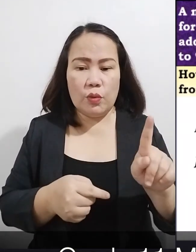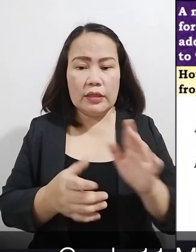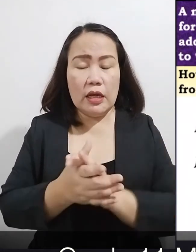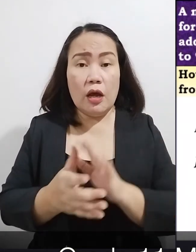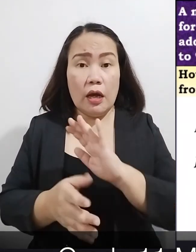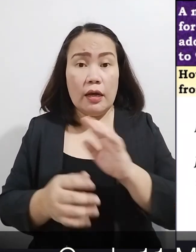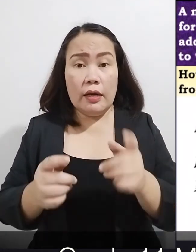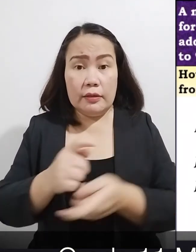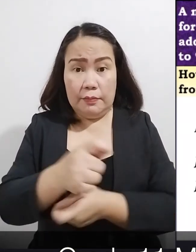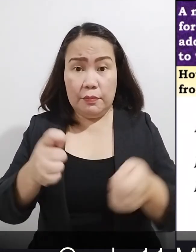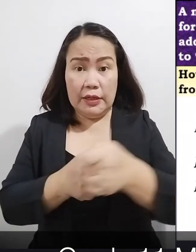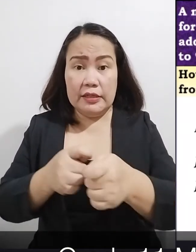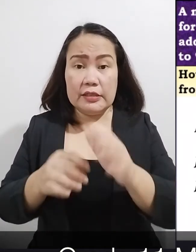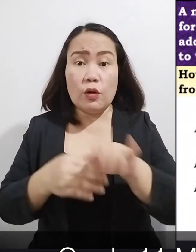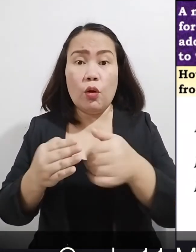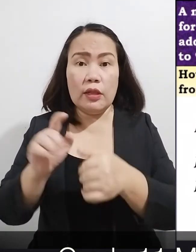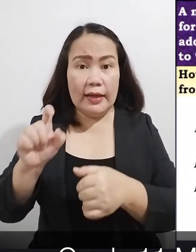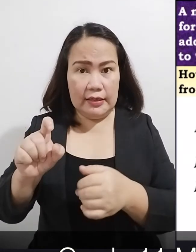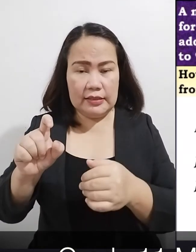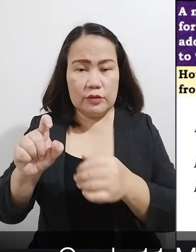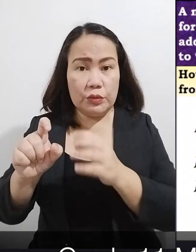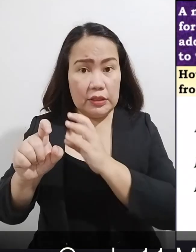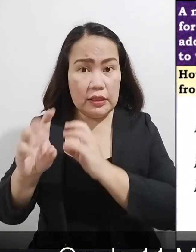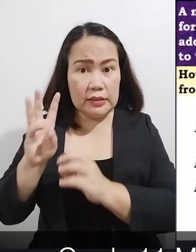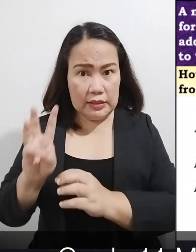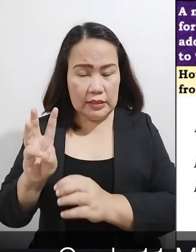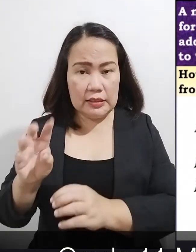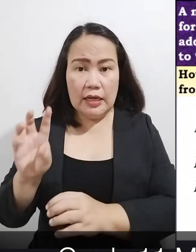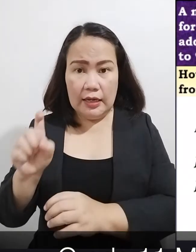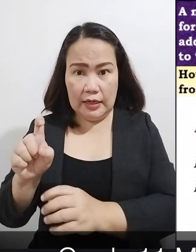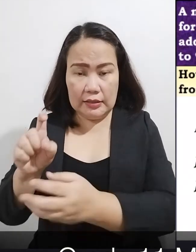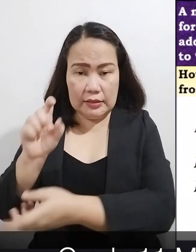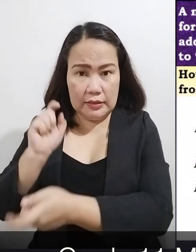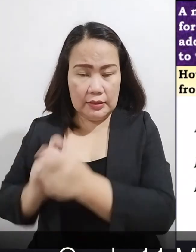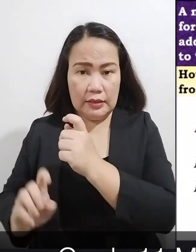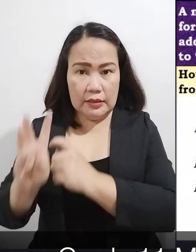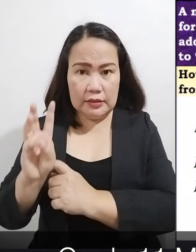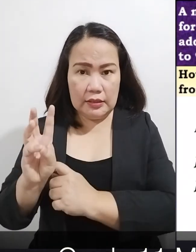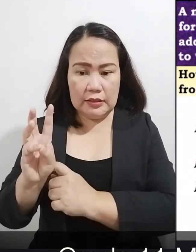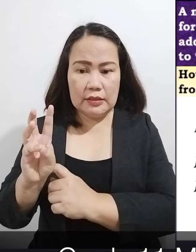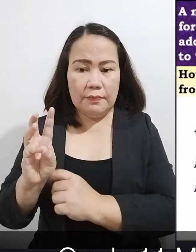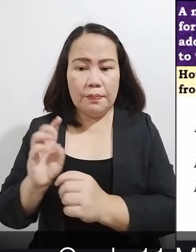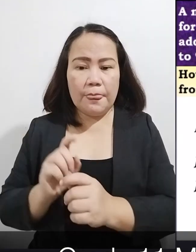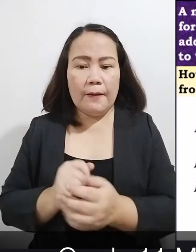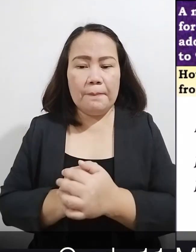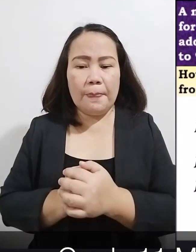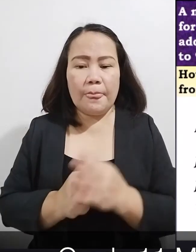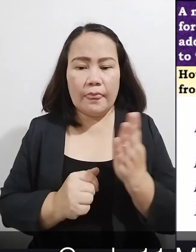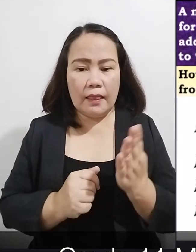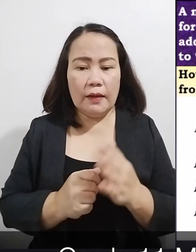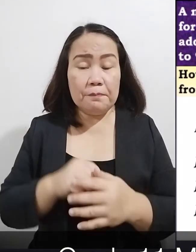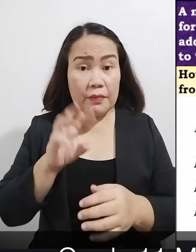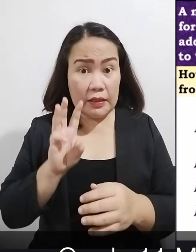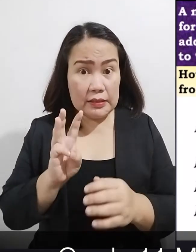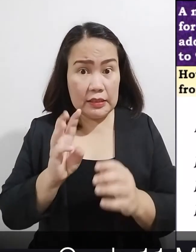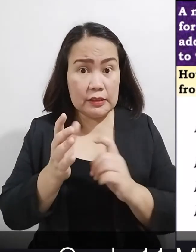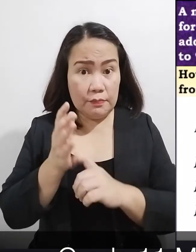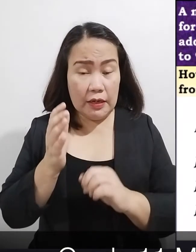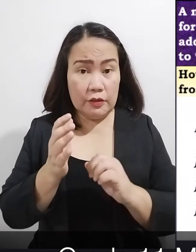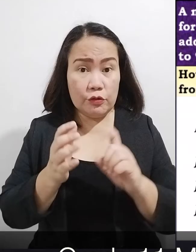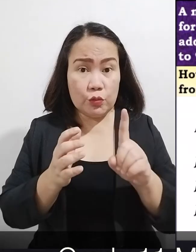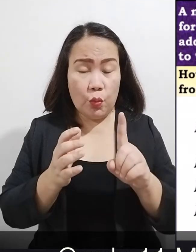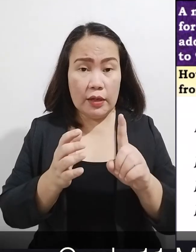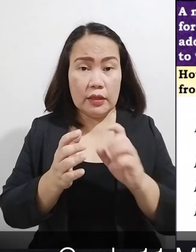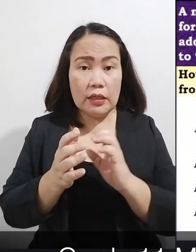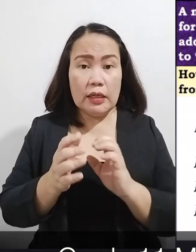x's by 6. Okay. So, kuhanin natin yung difference ng 6 at 1. Ito ay,